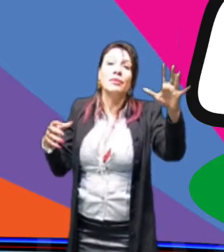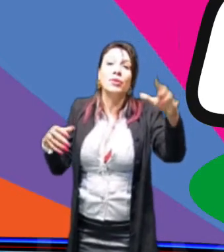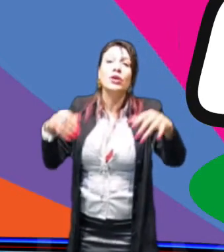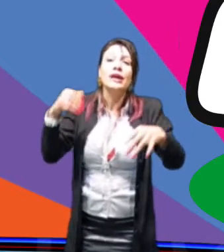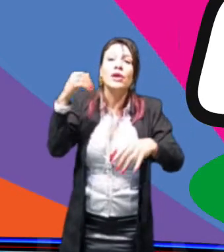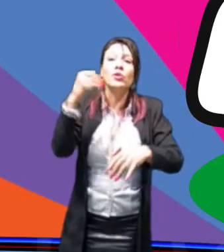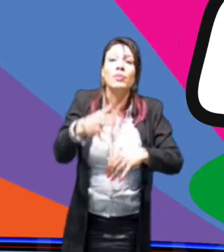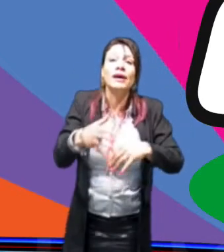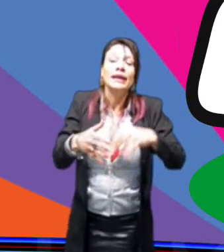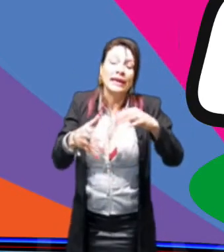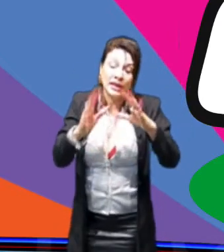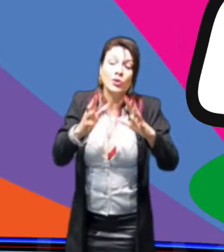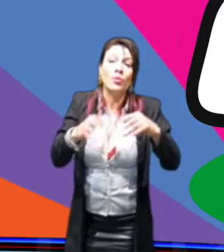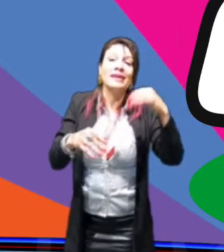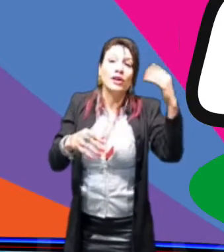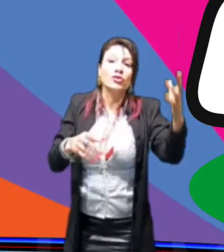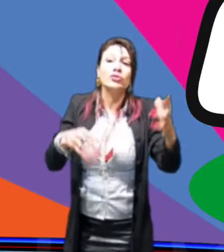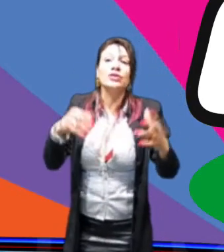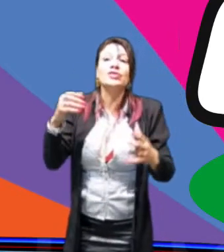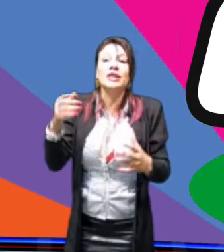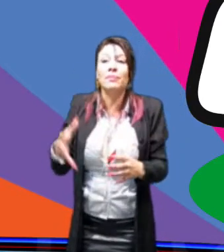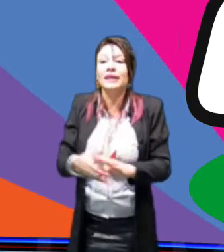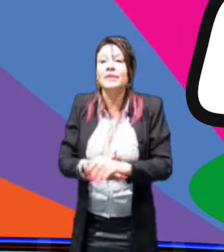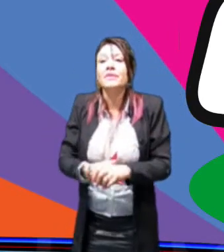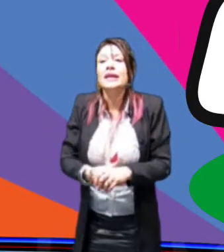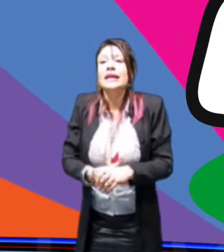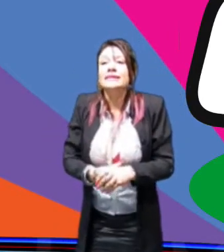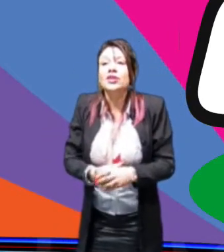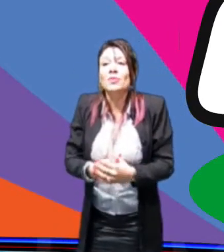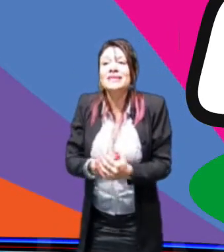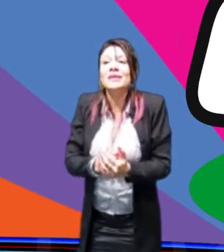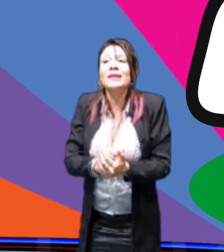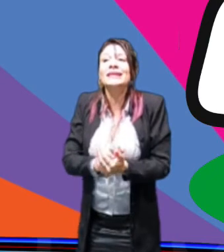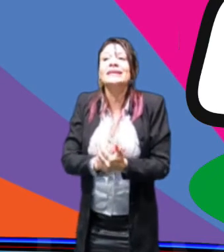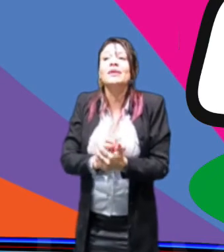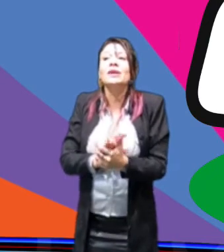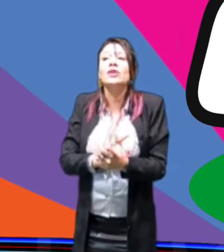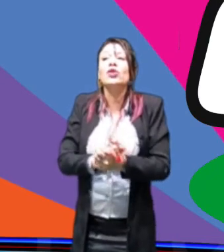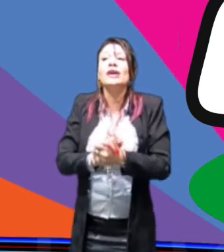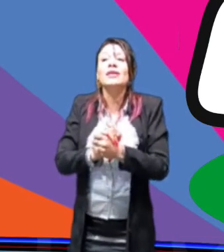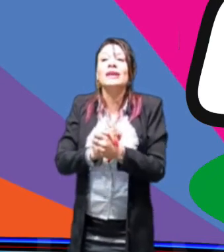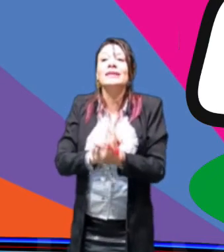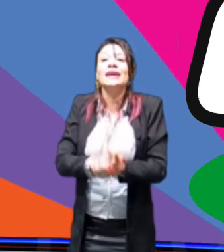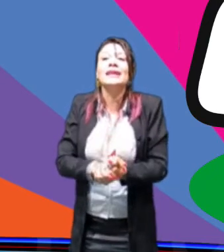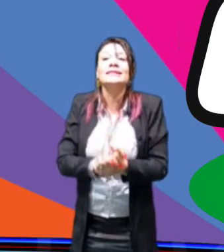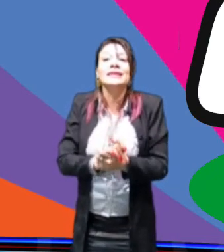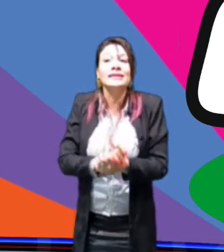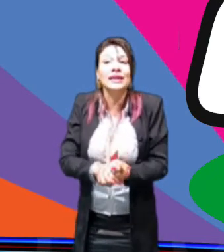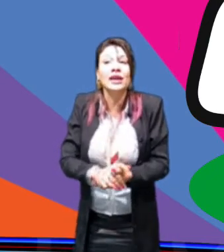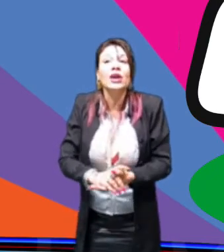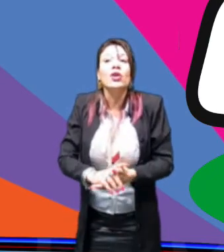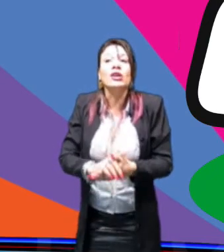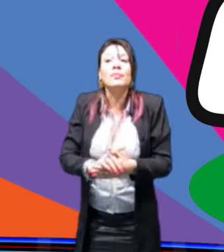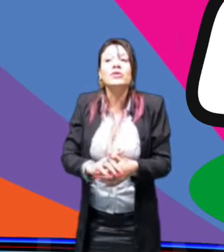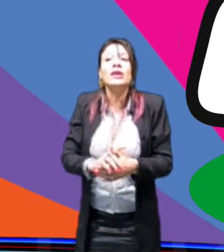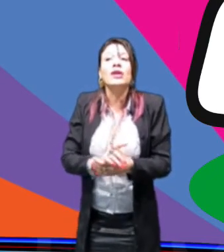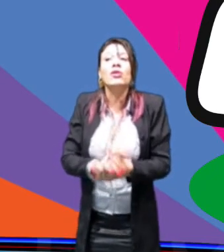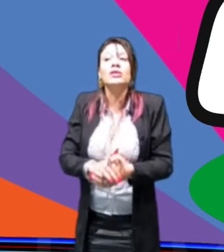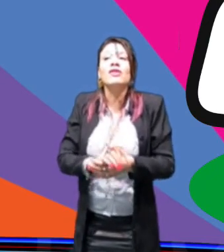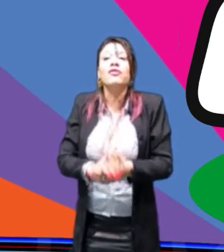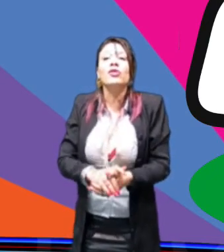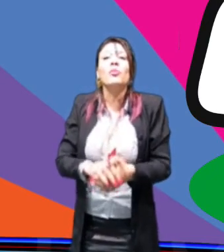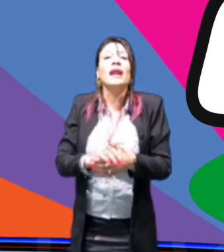ejemplo, Europa, Estados Unidos y España. Sergio Massa también está interviniendo en el malestar de la CGT con respecto al